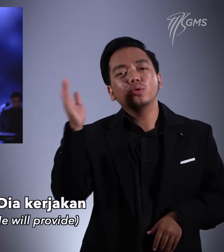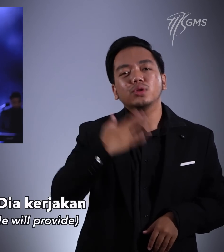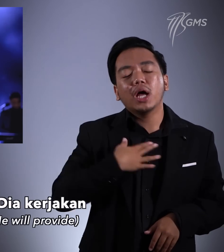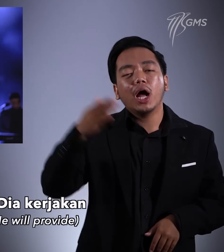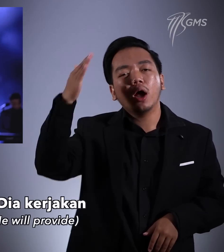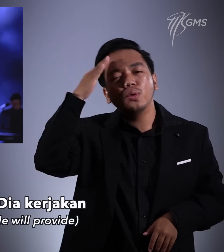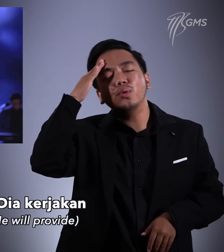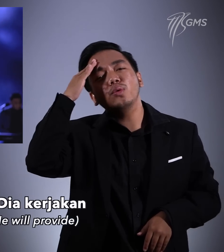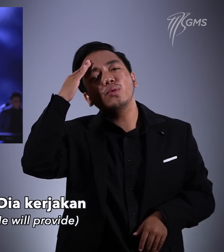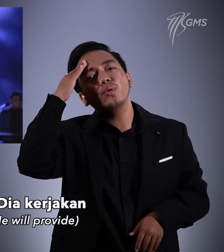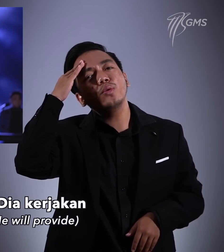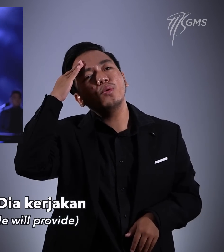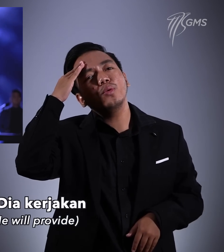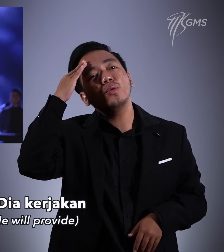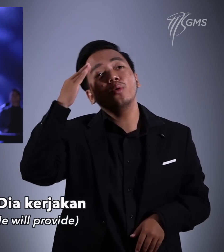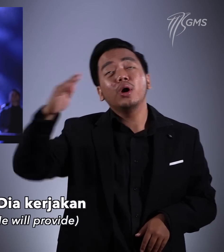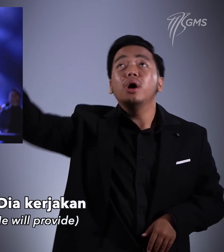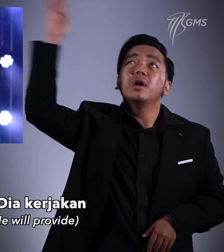Yang ku tahu